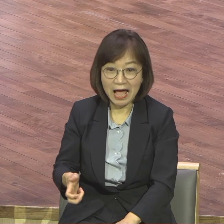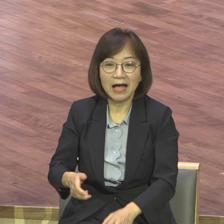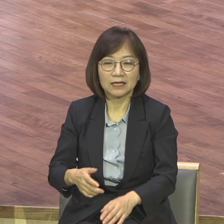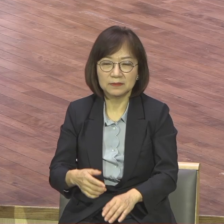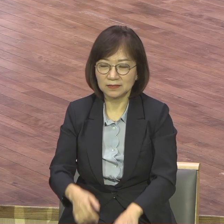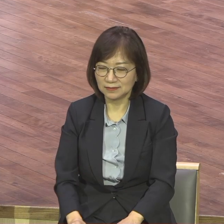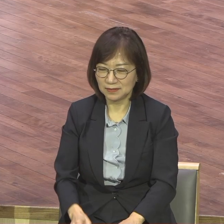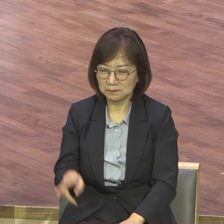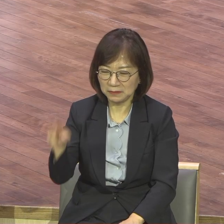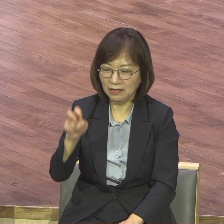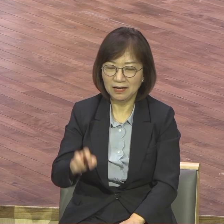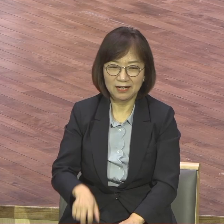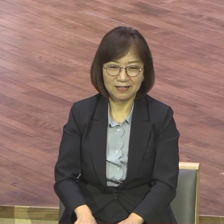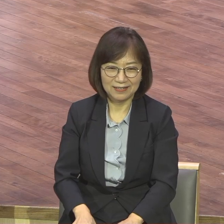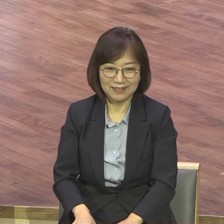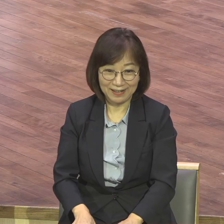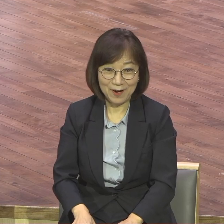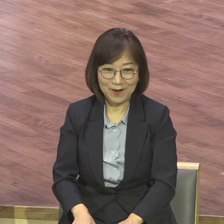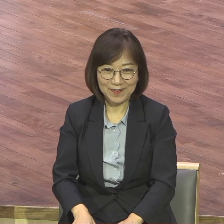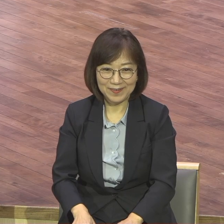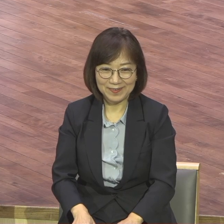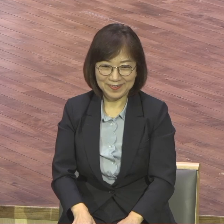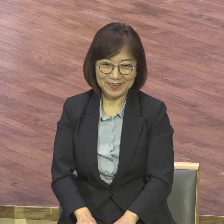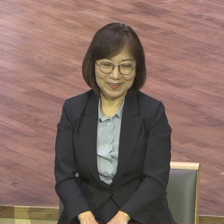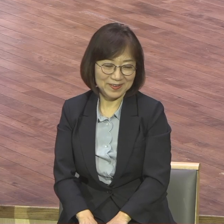관계가 좋지 않지요